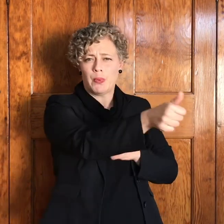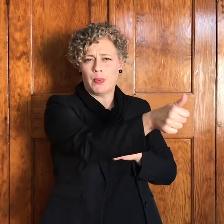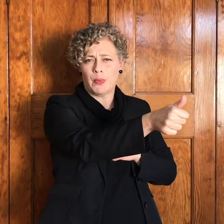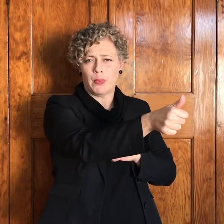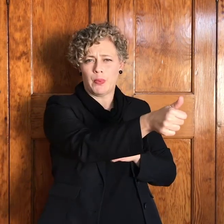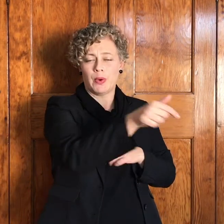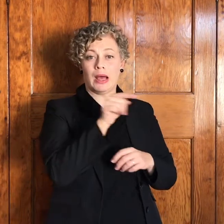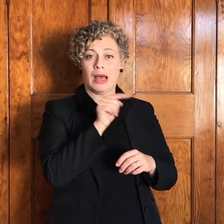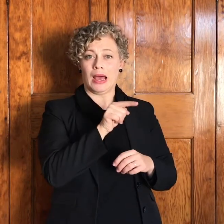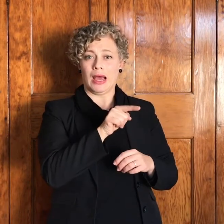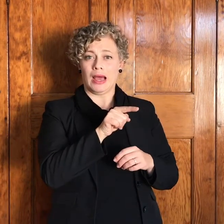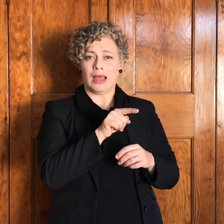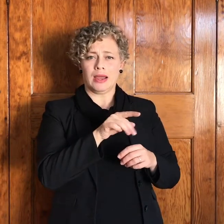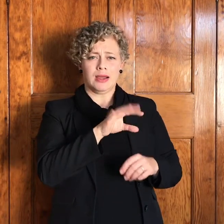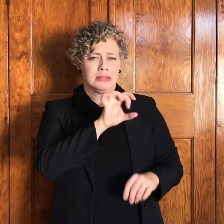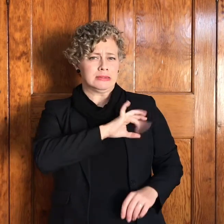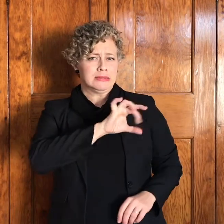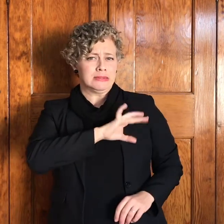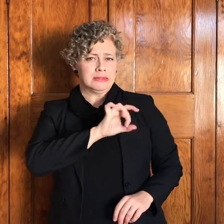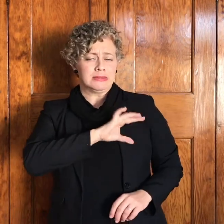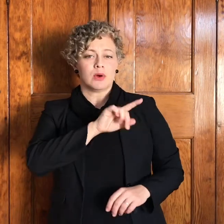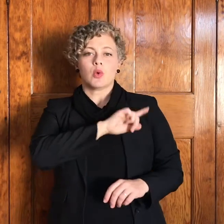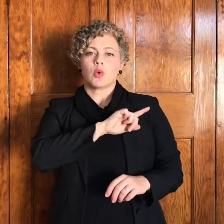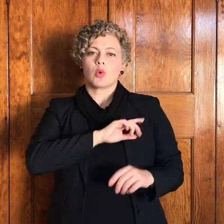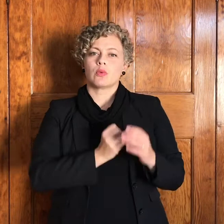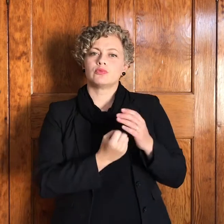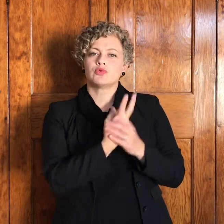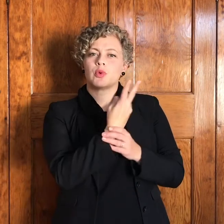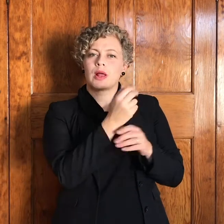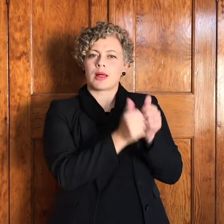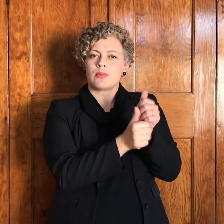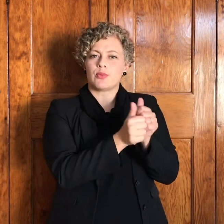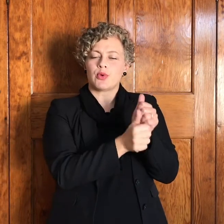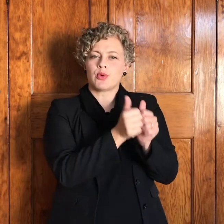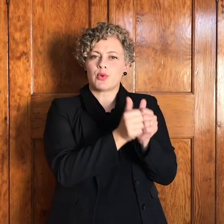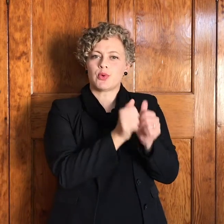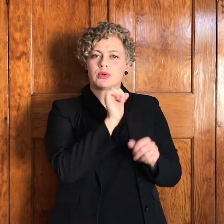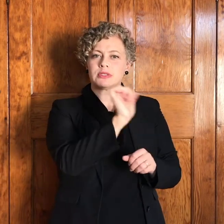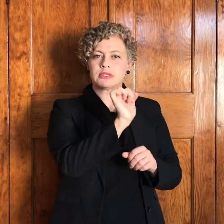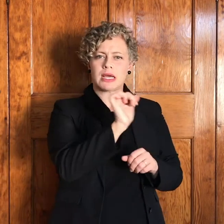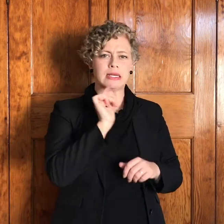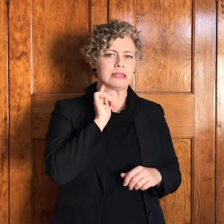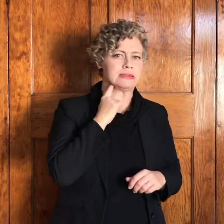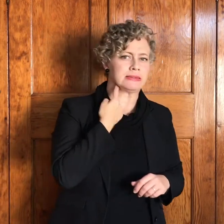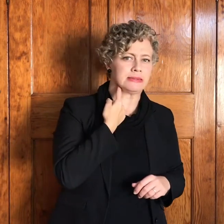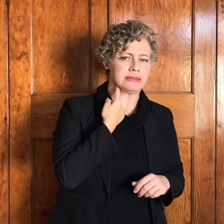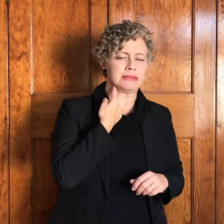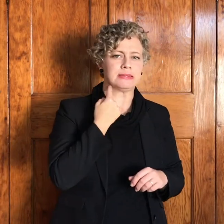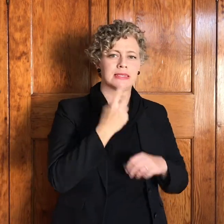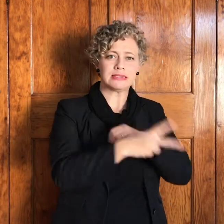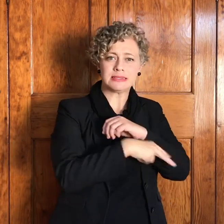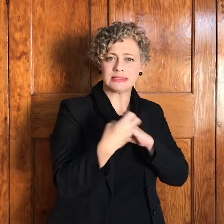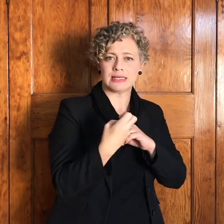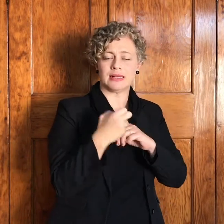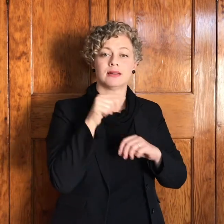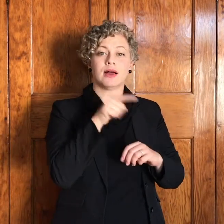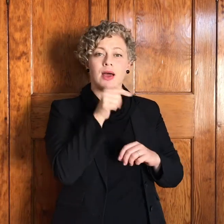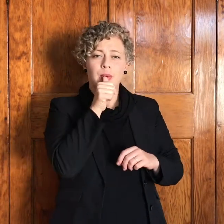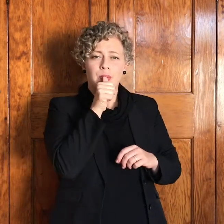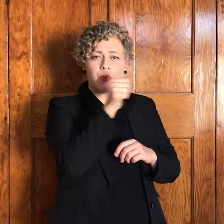broer hy weet ek het my broer bedrieg hy weet ek het van hom gesteel en hy vlug vir Esau sy